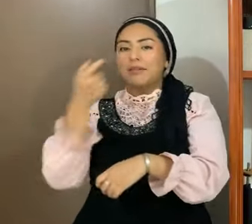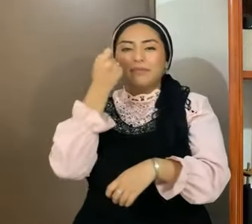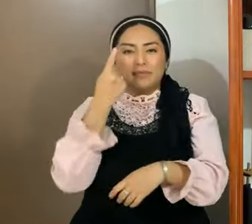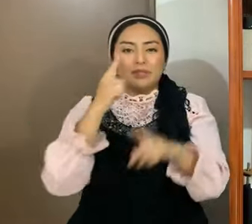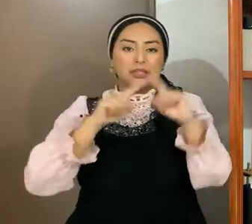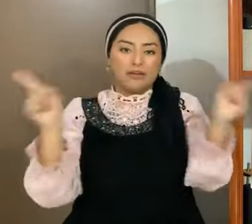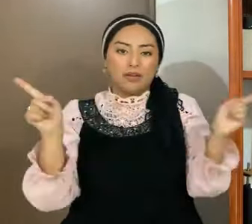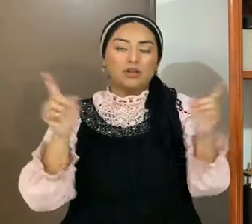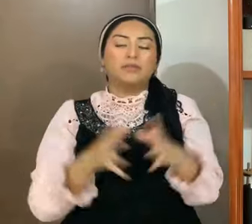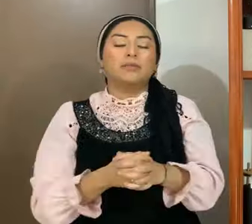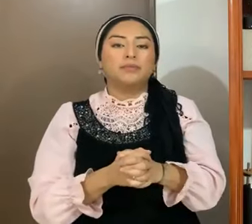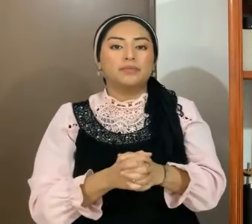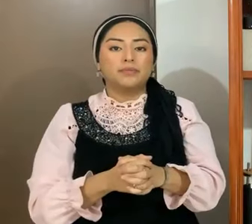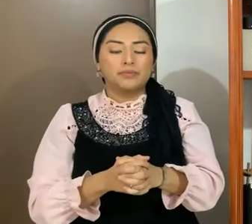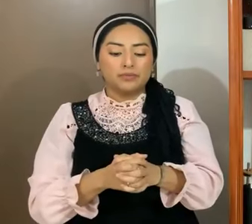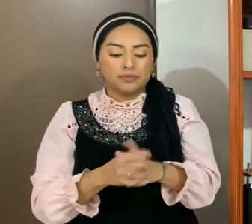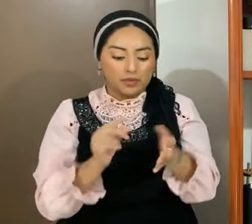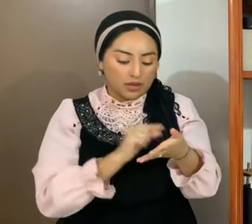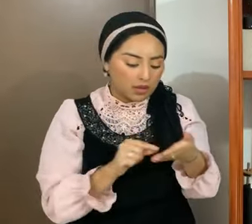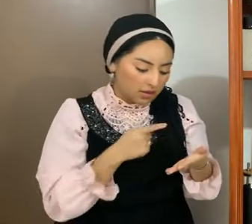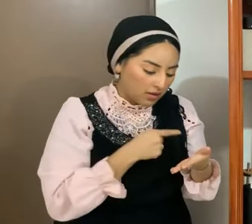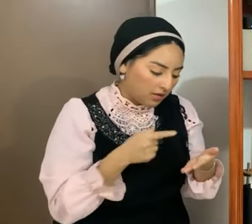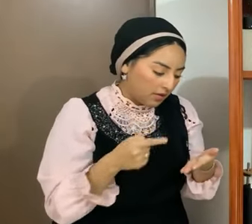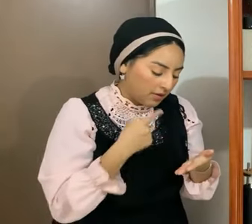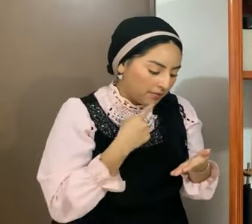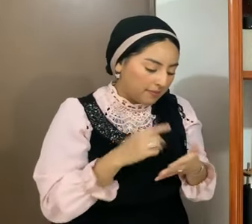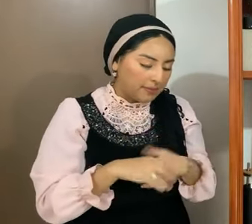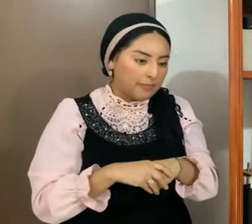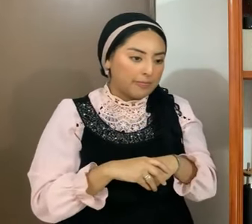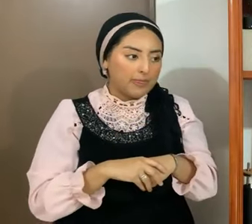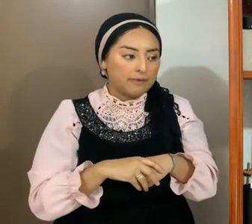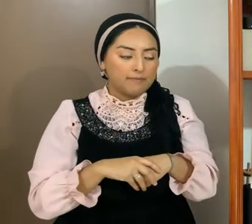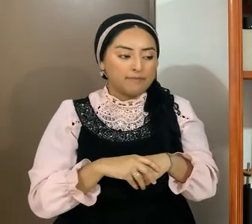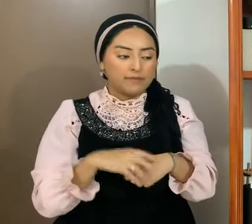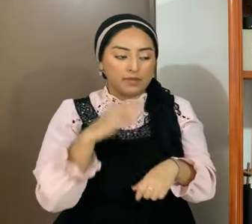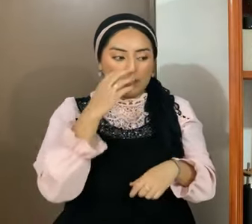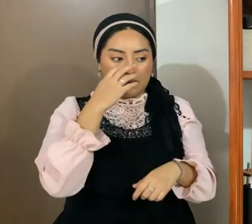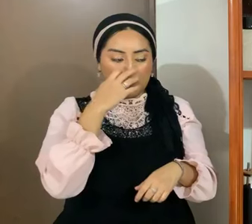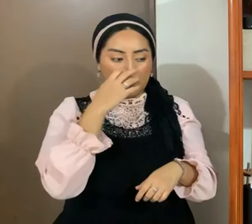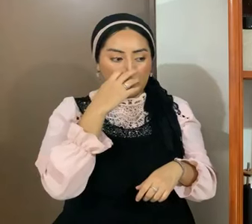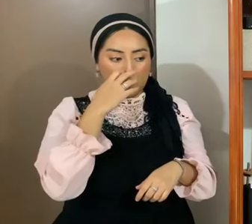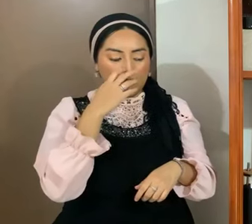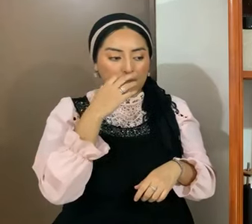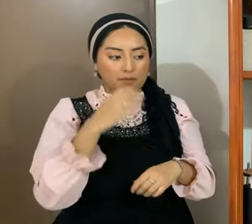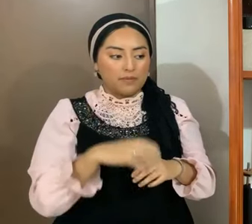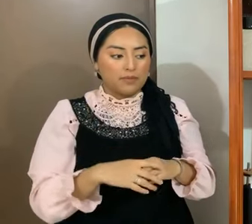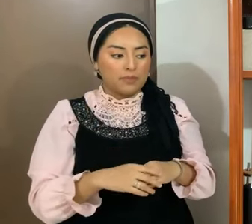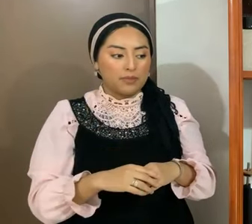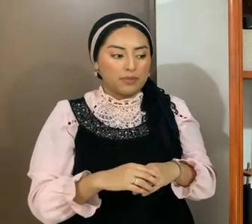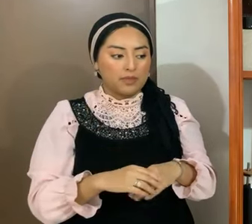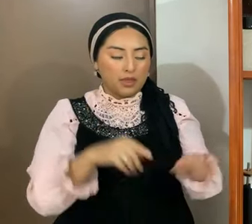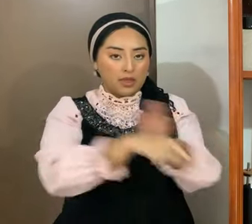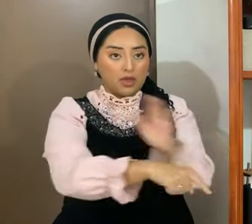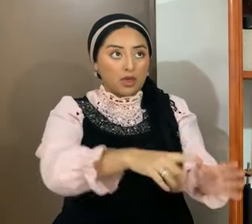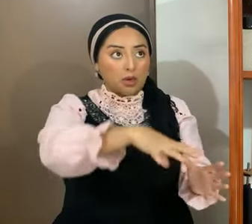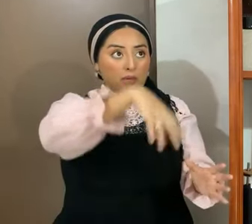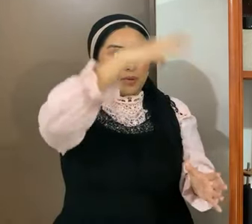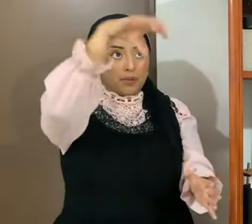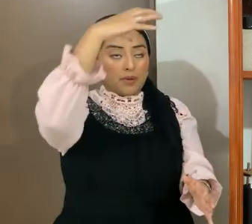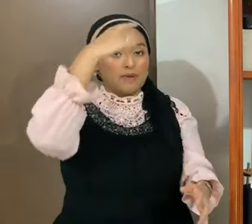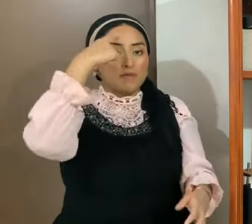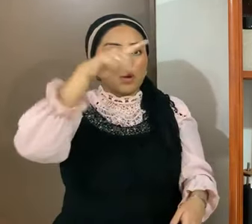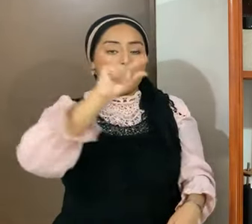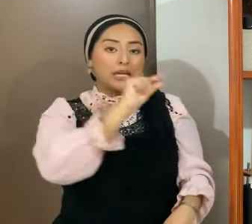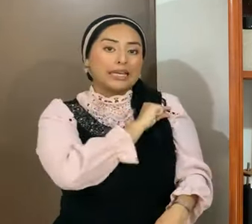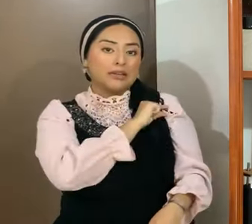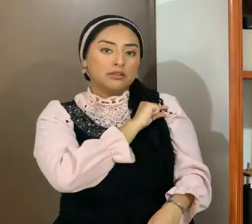hatat, Levítico 4 del 1 al 26. Vamos a ver aquí los sacrificios por la